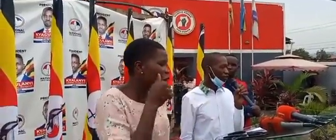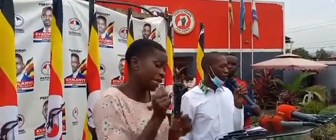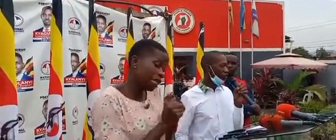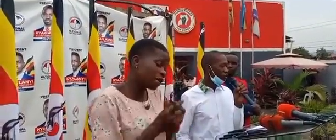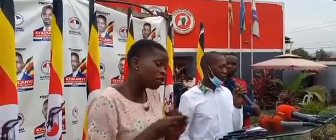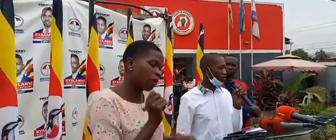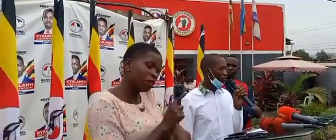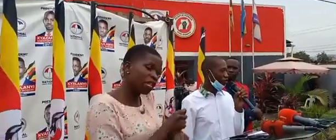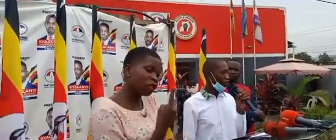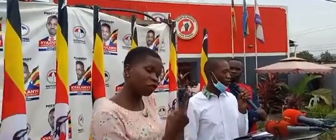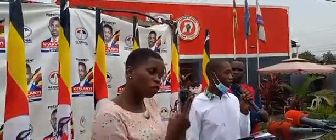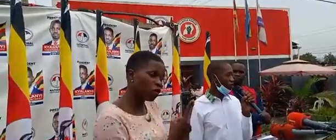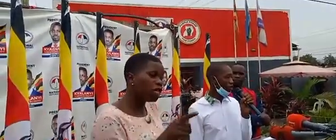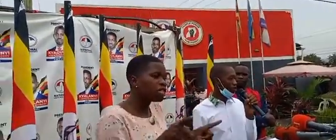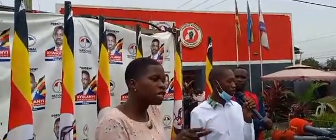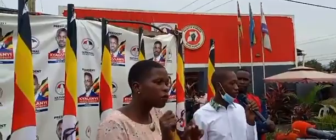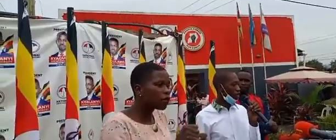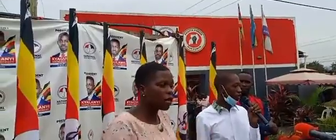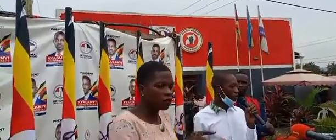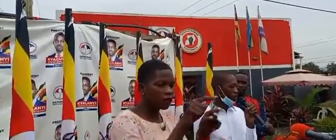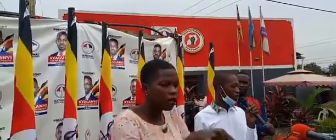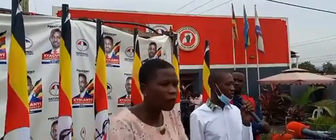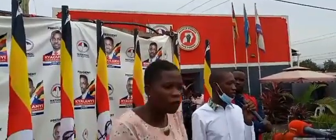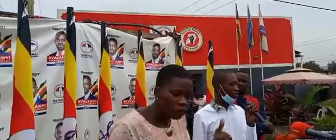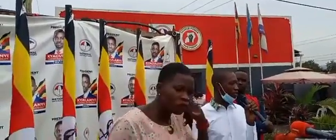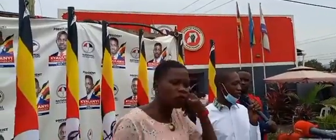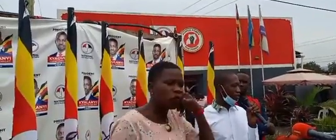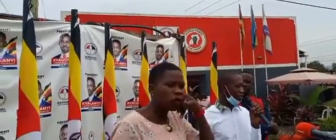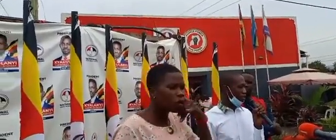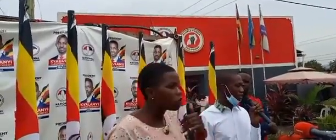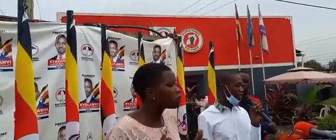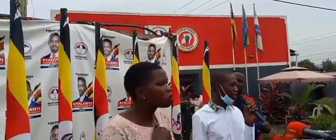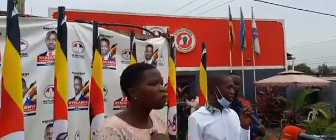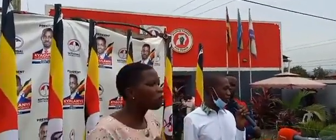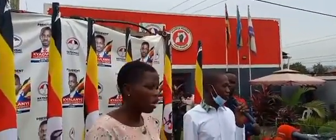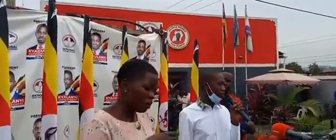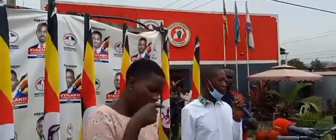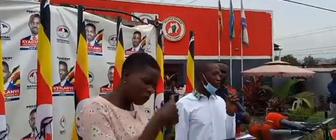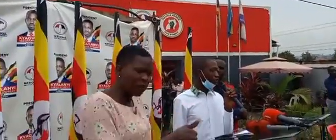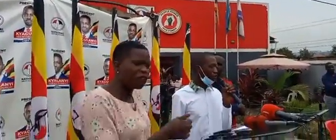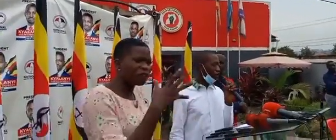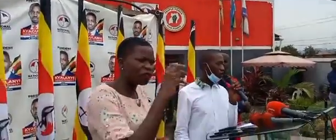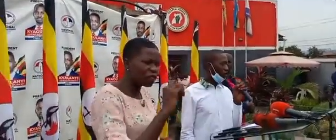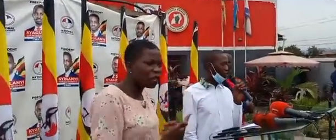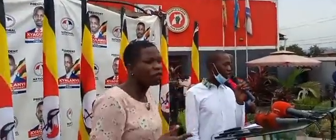vyo waluwa busobozi wa kutu usayo wa asengo utade mazo sente ni chigana